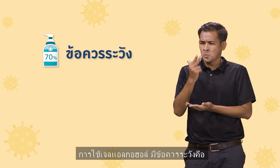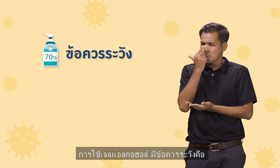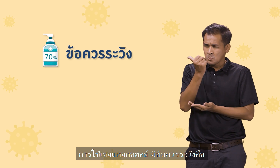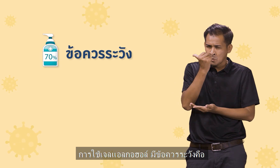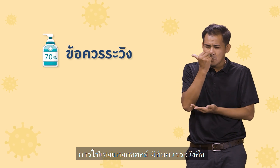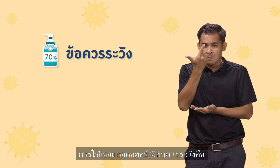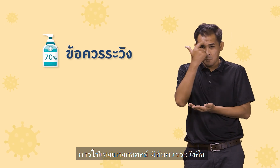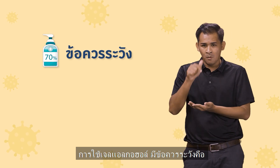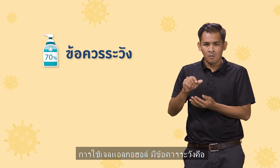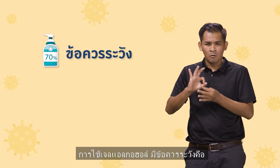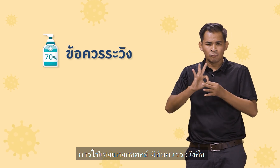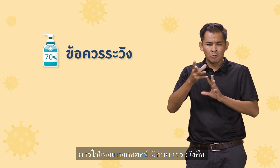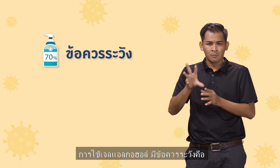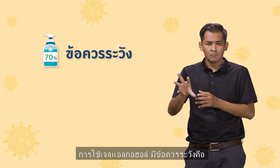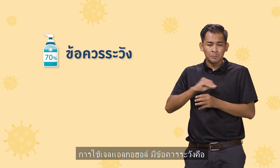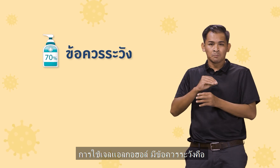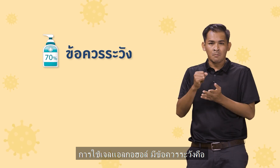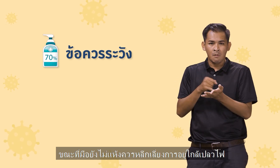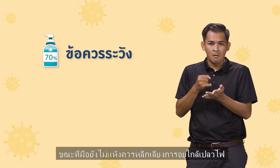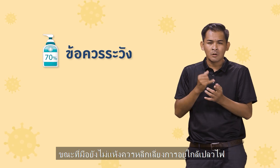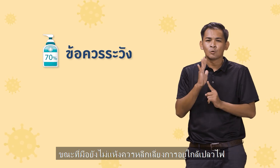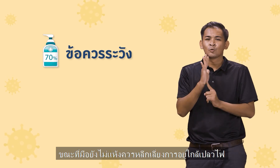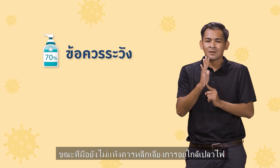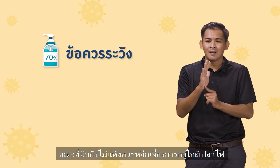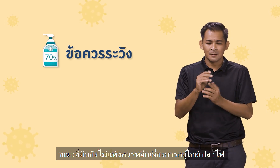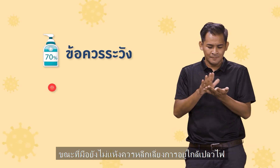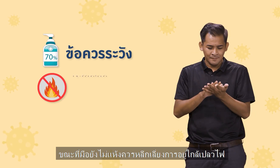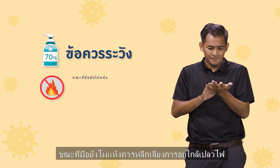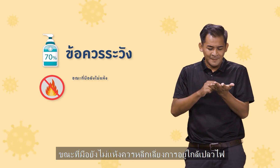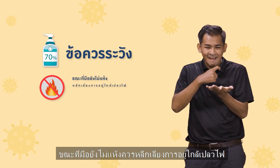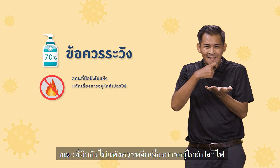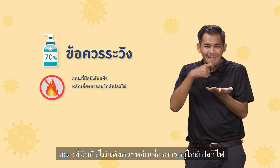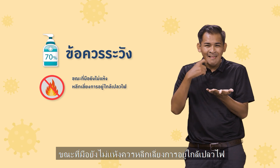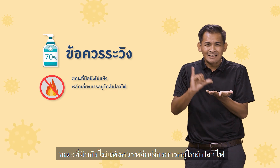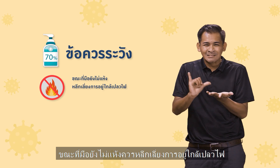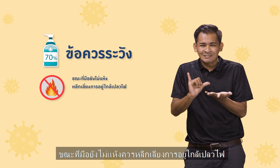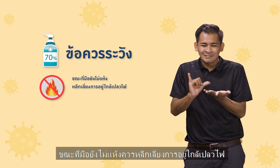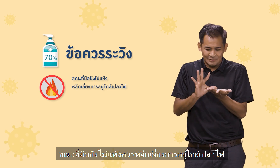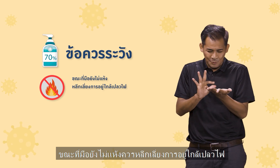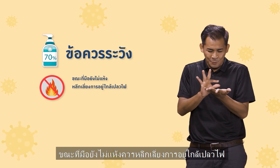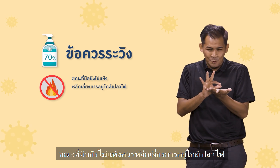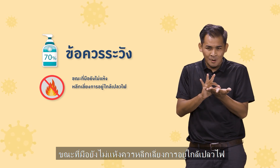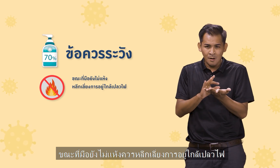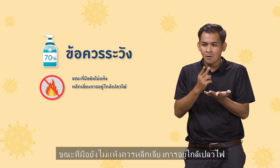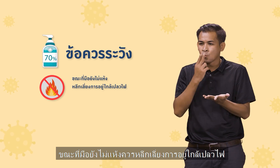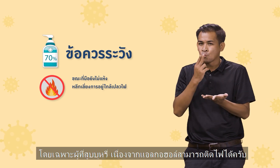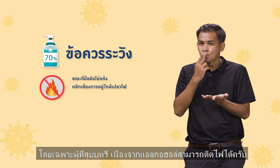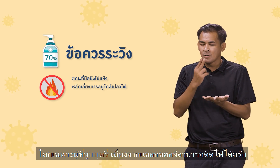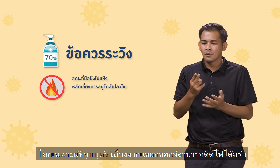อล์มีข้อควรระวังคือขณะที่มือยังไม่แห้งควรหลีกเลี่ยงการอยู่ใกล้เปลวไฟโดยเฉพาะผู้